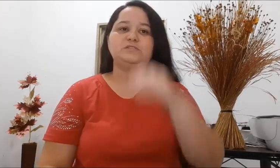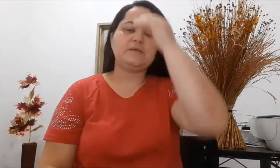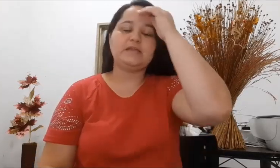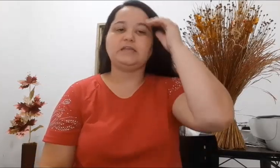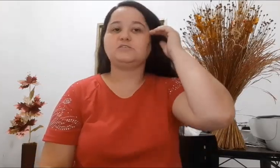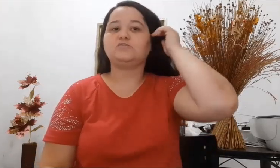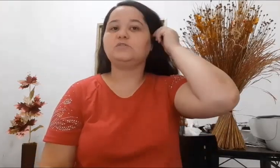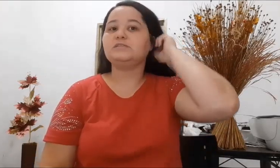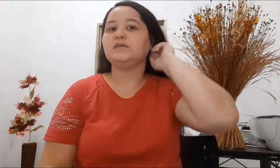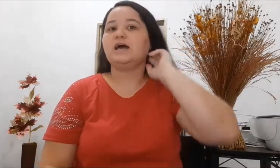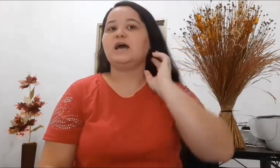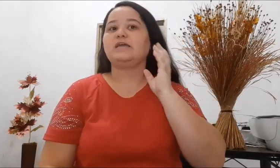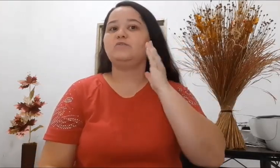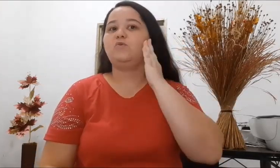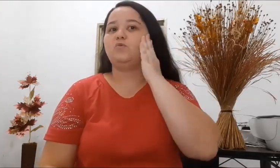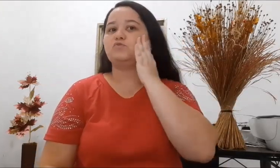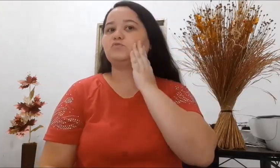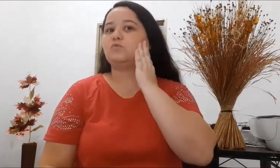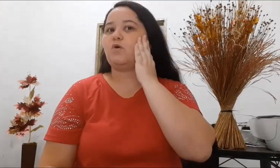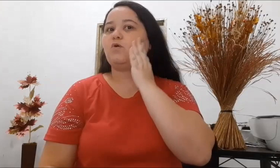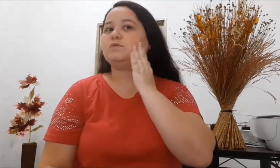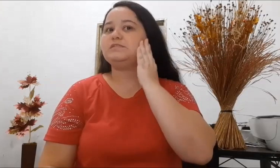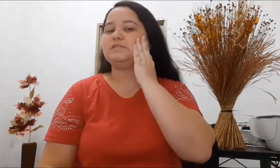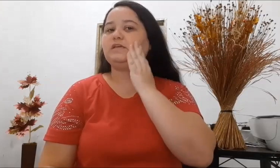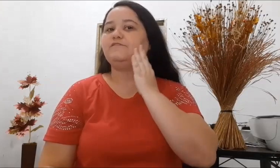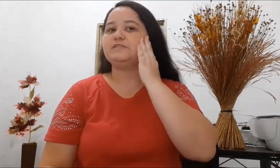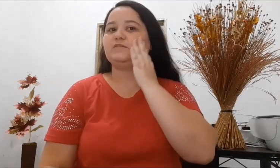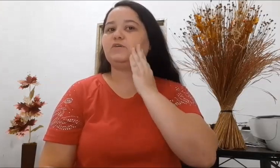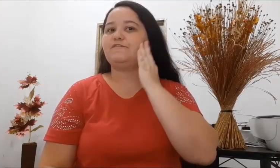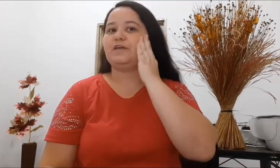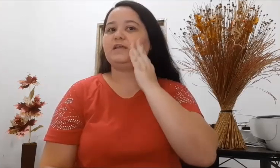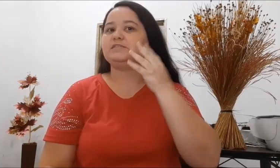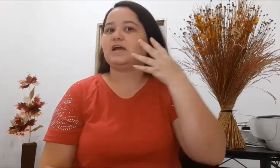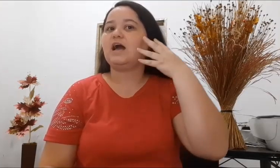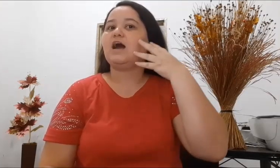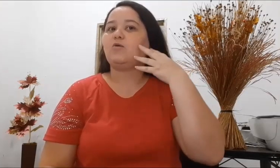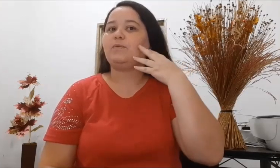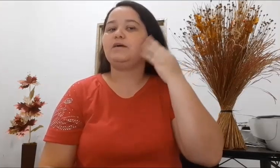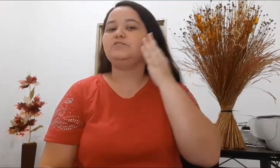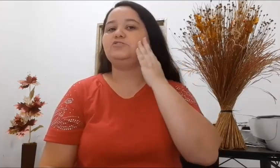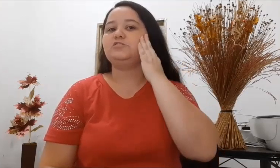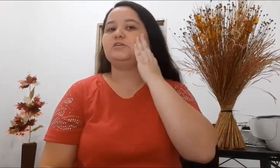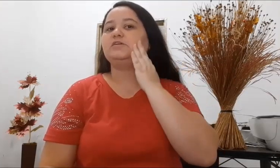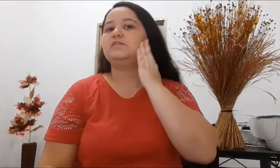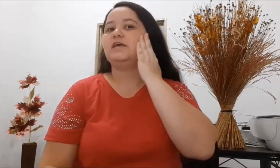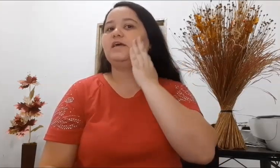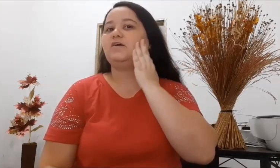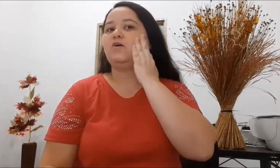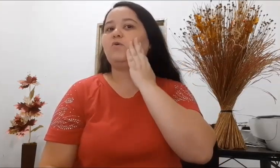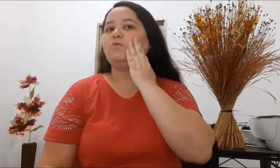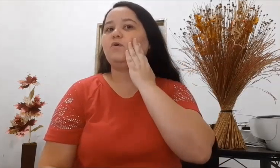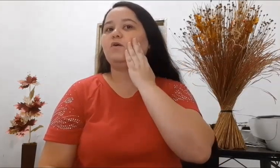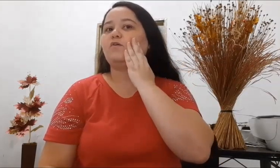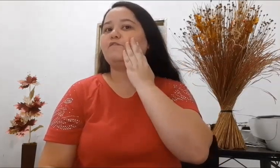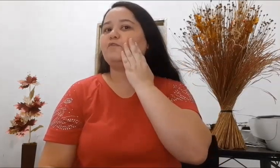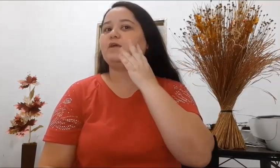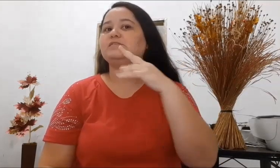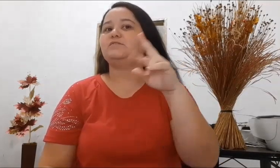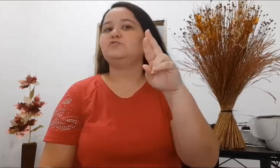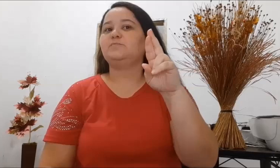duas maneiras, todas aqui no rosto. Ou assim, fazendo referência ao blush, né? Ou configuração de